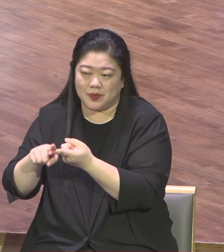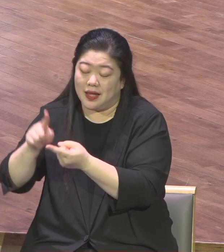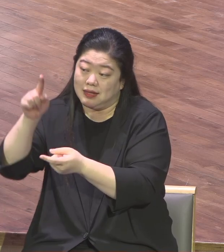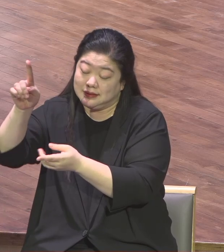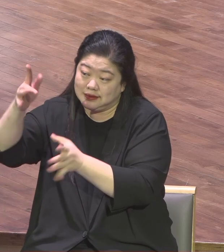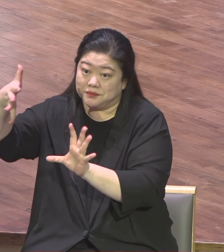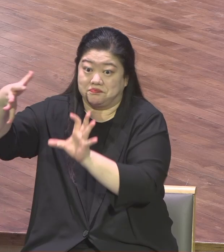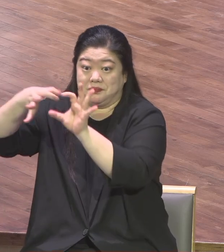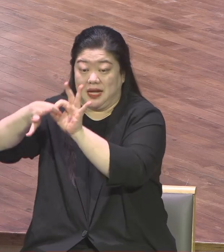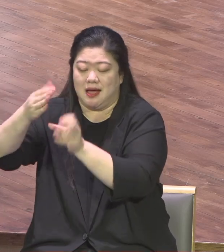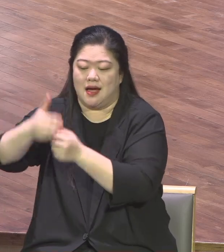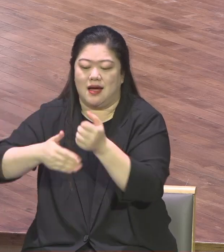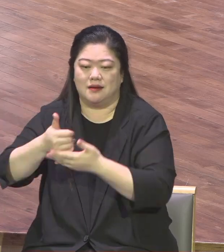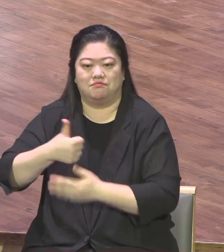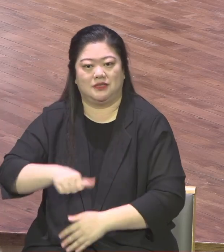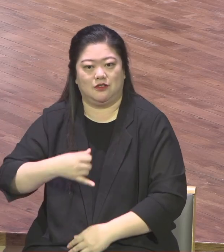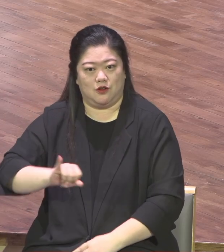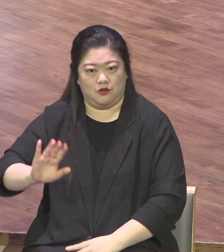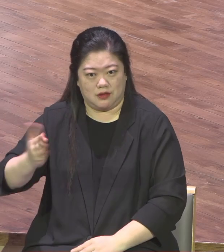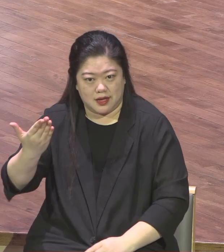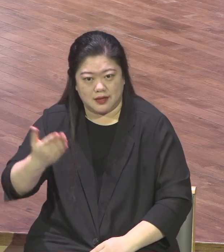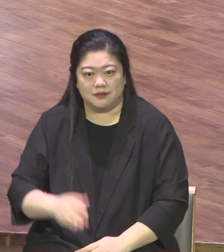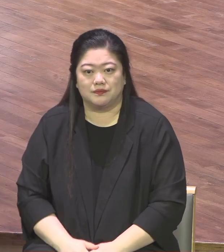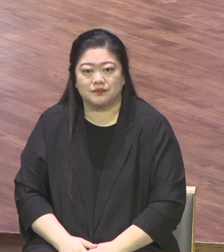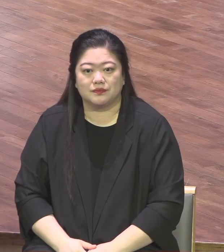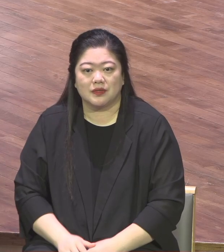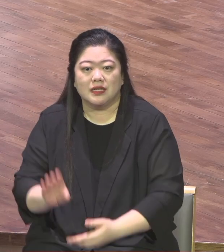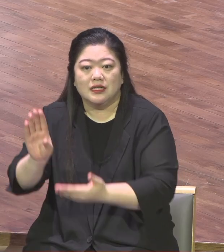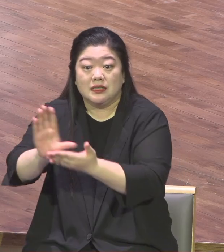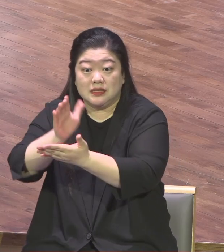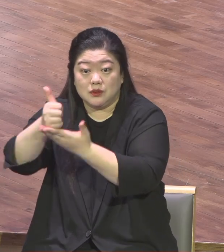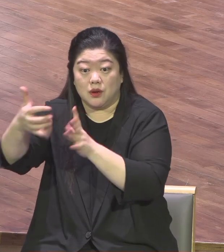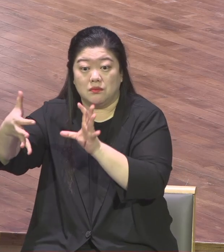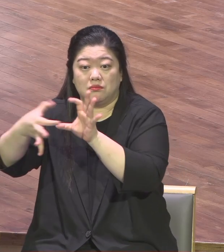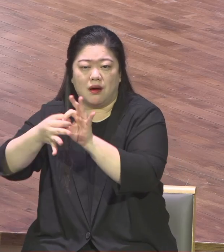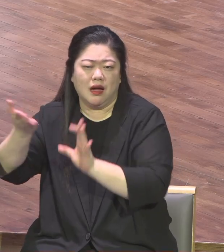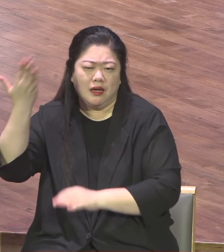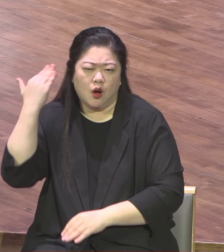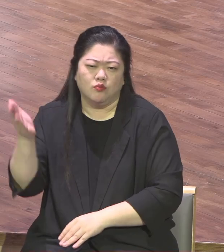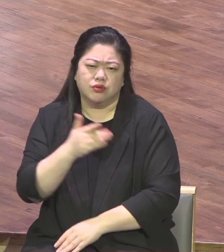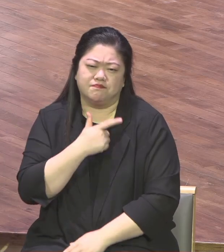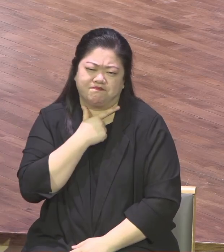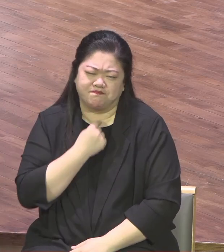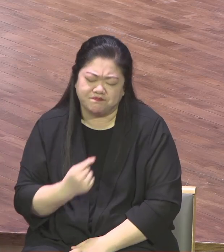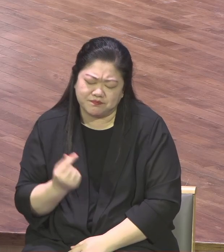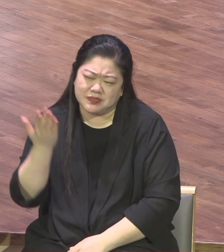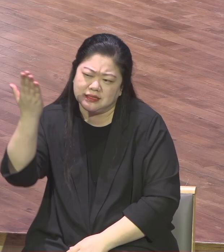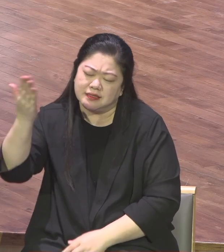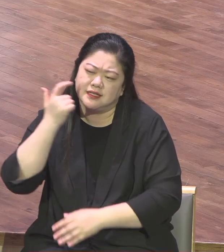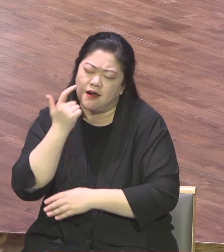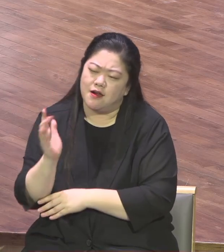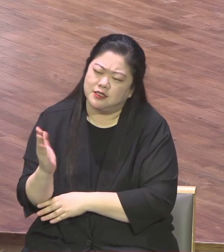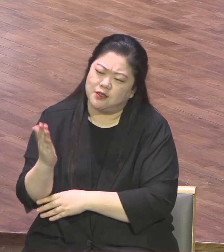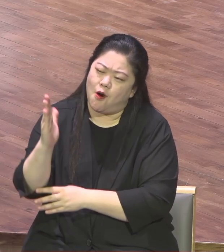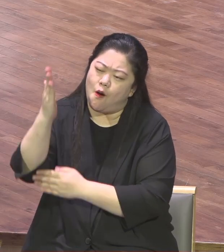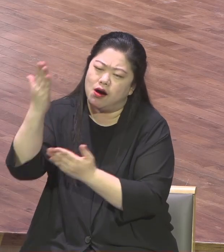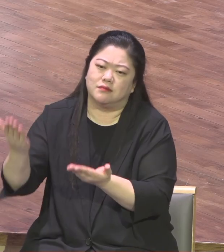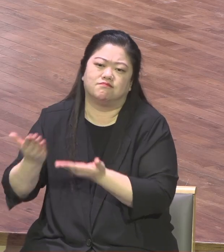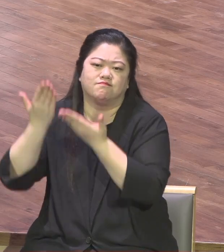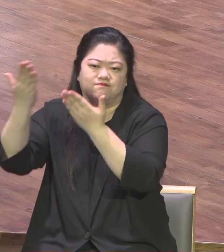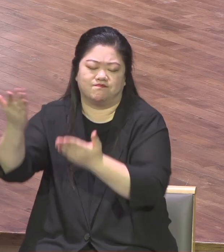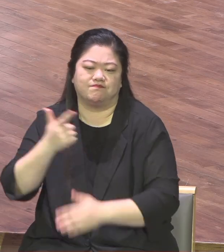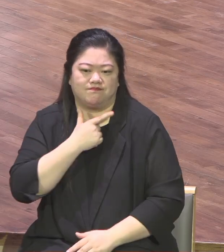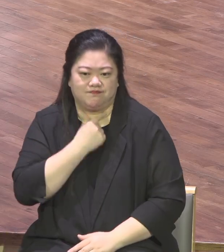기업이 되었으니 이는 우리가 그리스도 안에서 전부터 바라듯 그의 영광의 찬송이 되게 하려